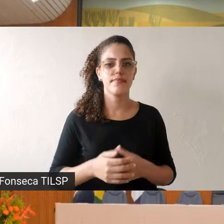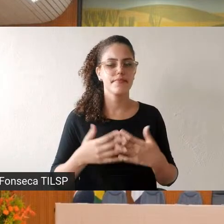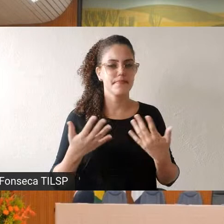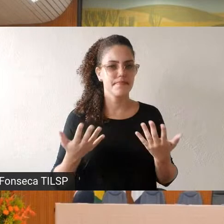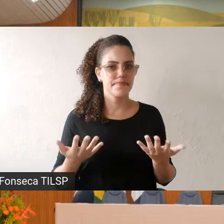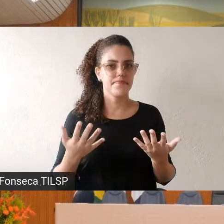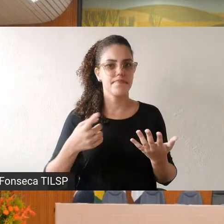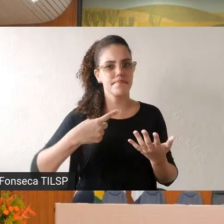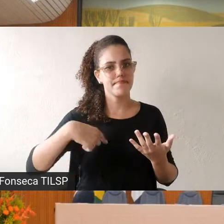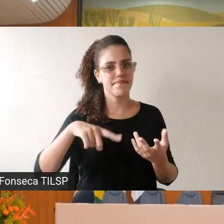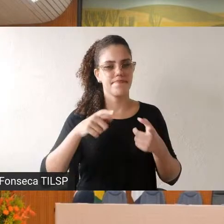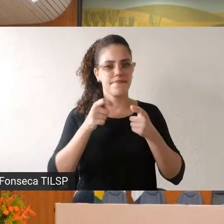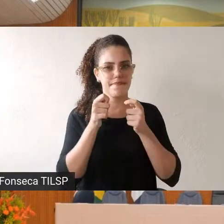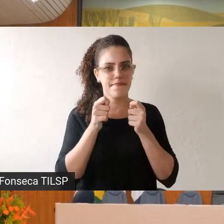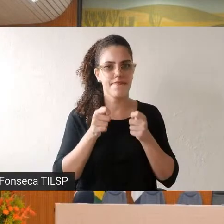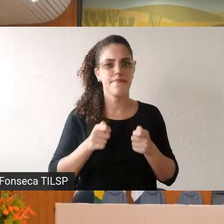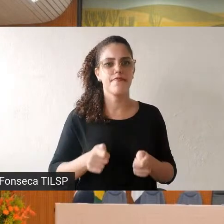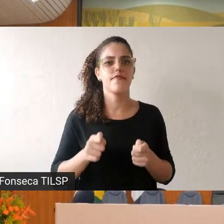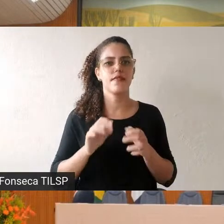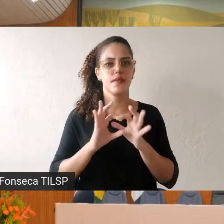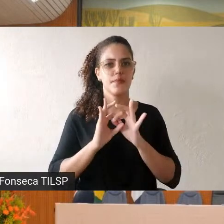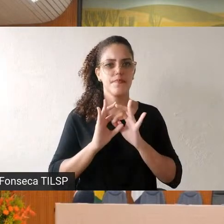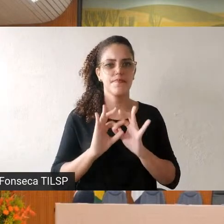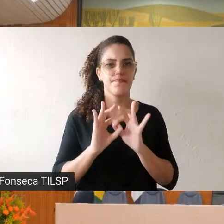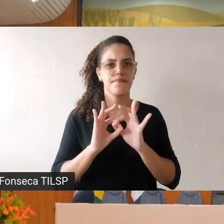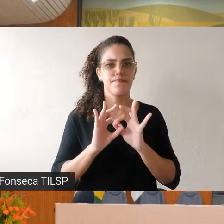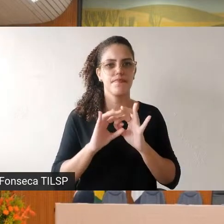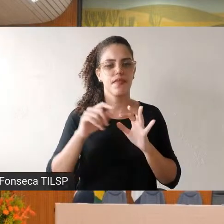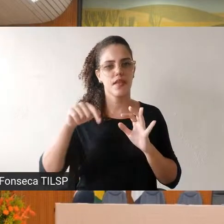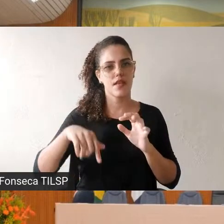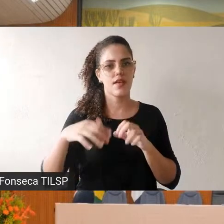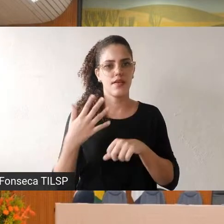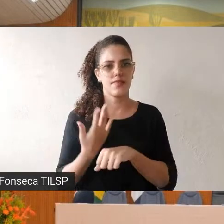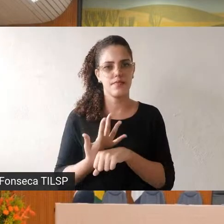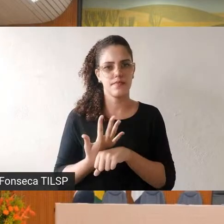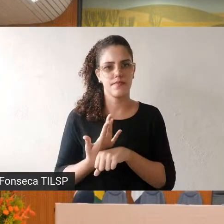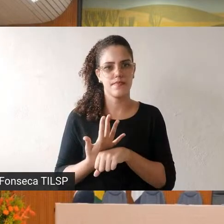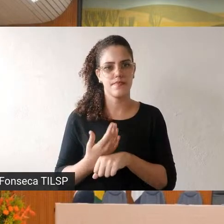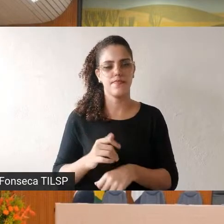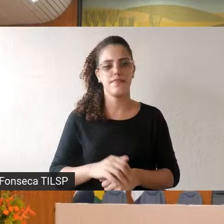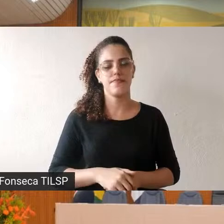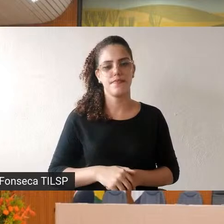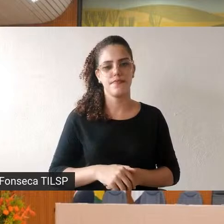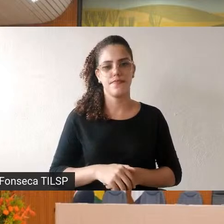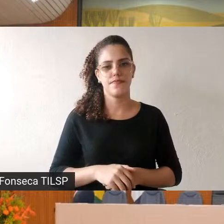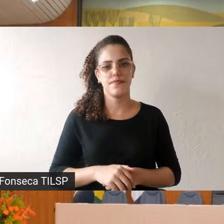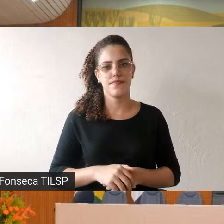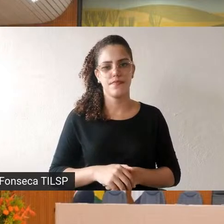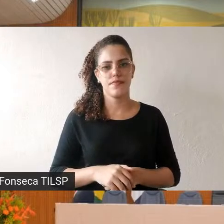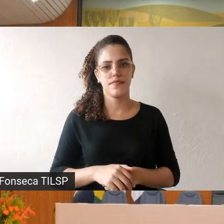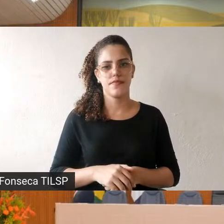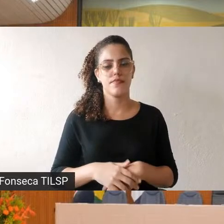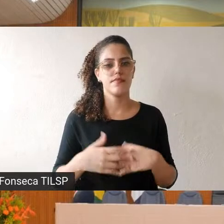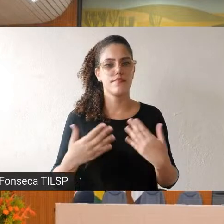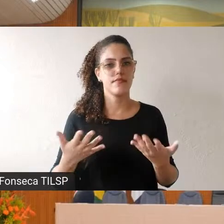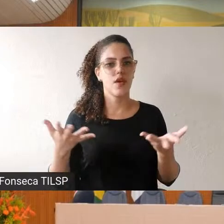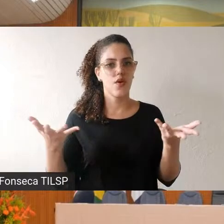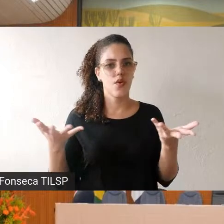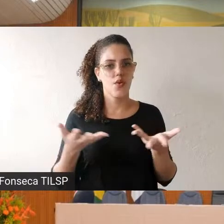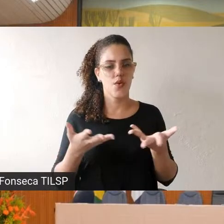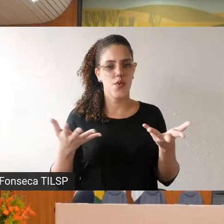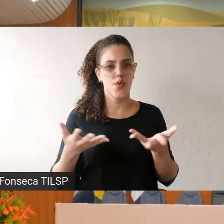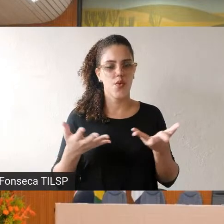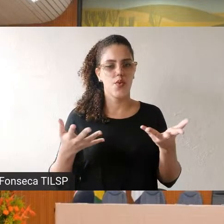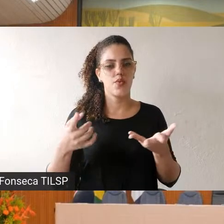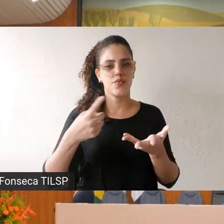fortaleceremos unidos e aqui na universidade. Então, está conosco aqui hoje, celebrando o